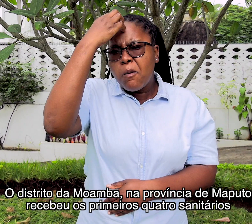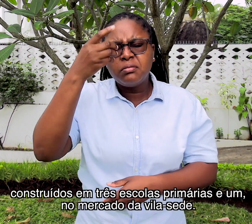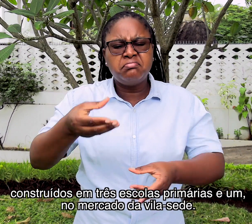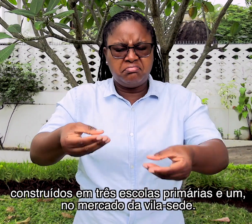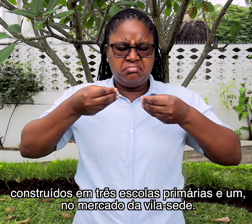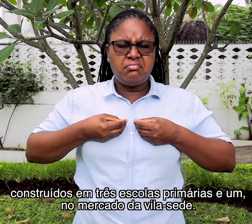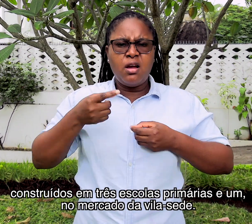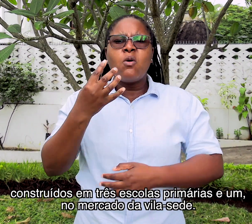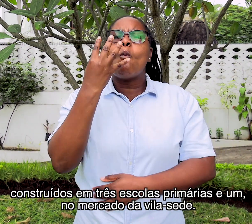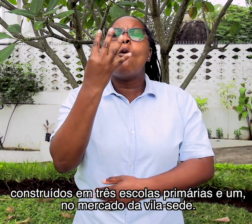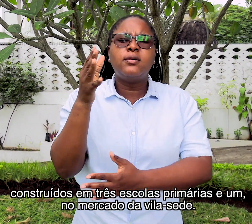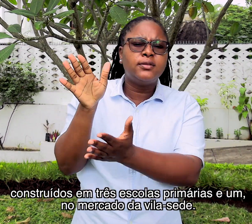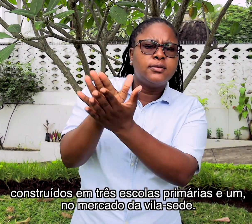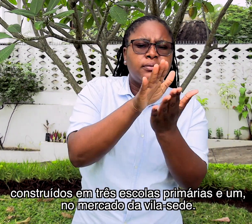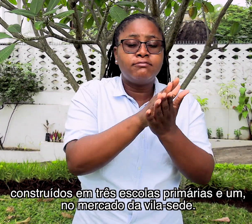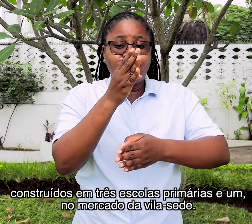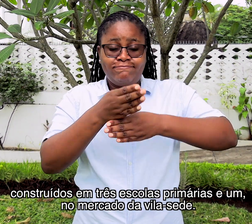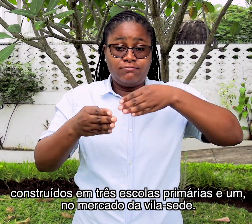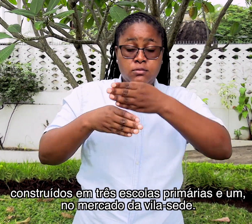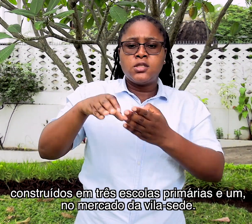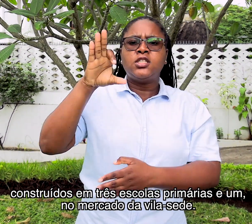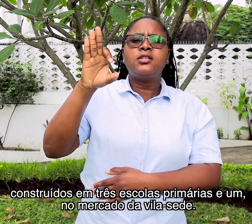em três escolas primárias e um no mercado da Vila Sede.